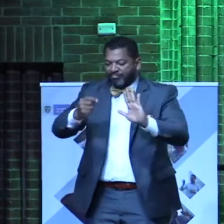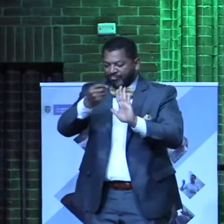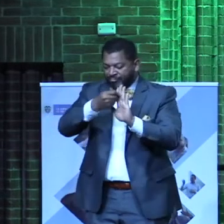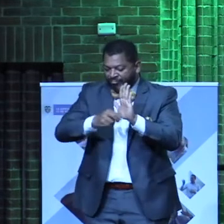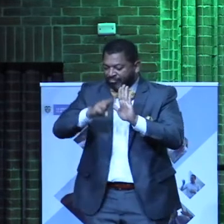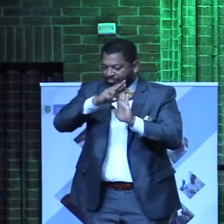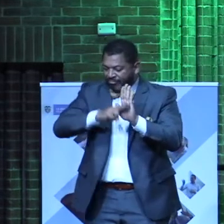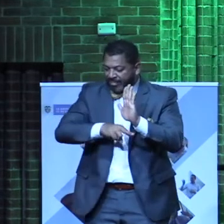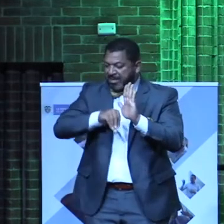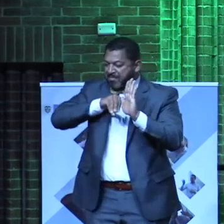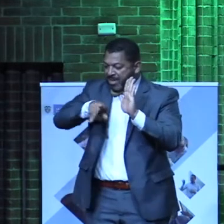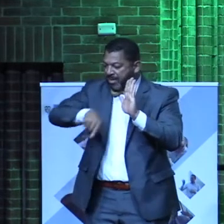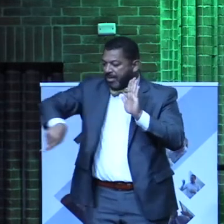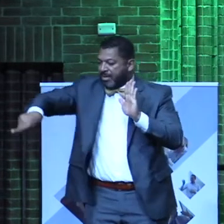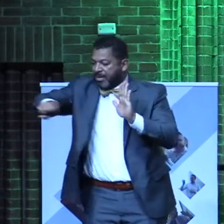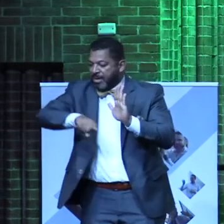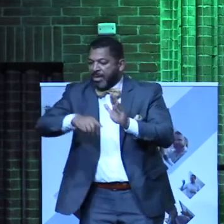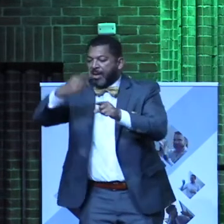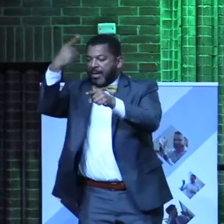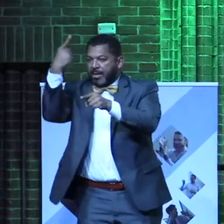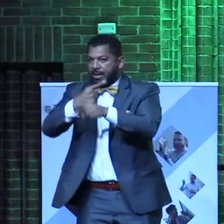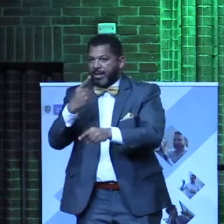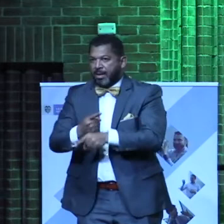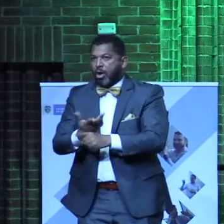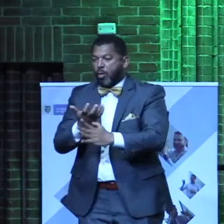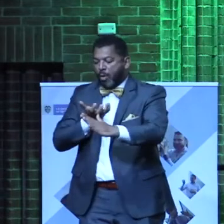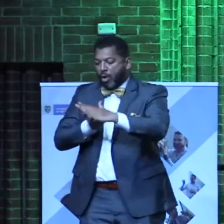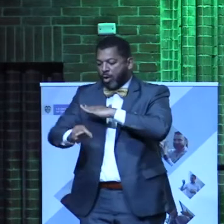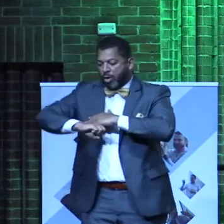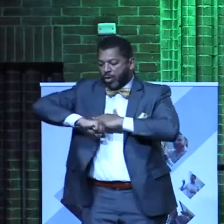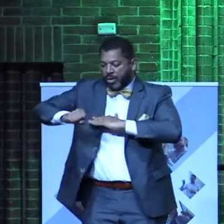para garantizar la accesibilidad.